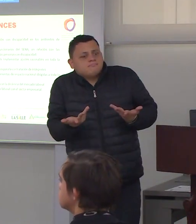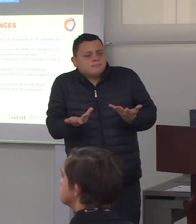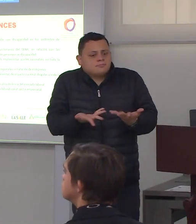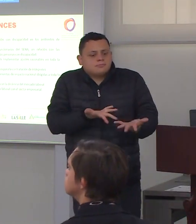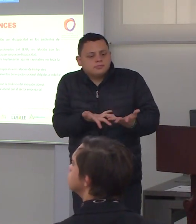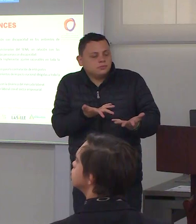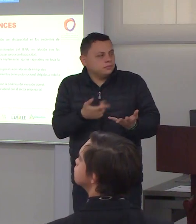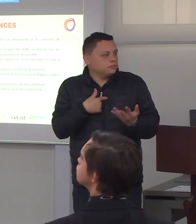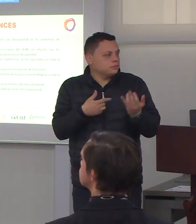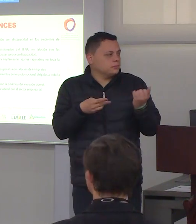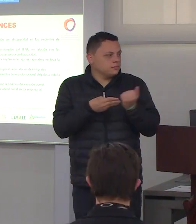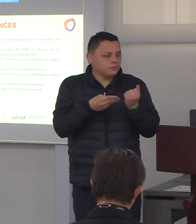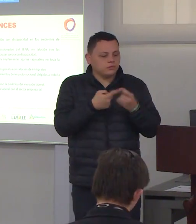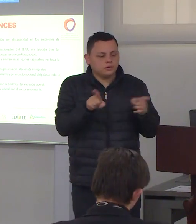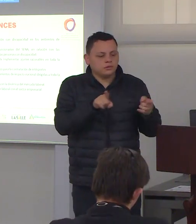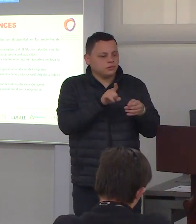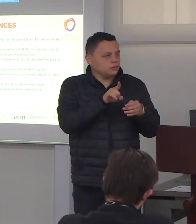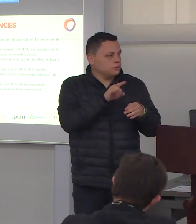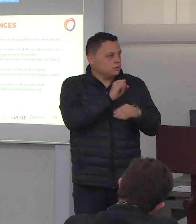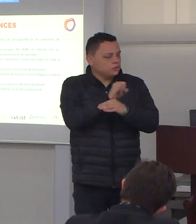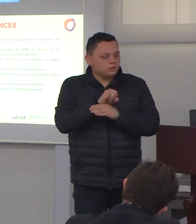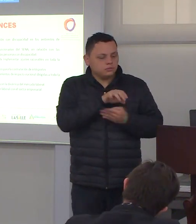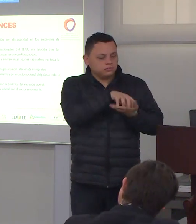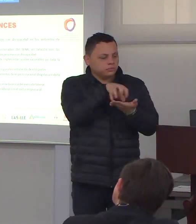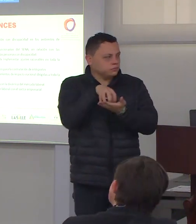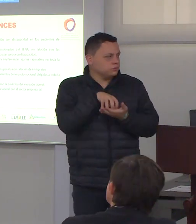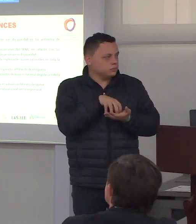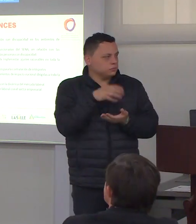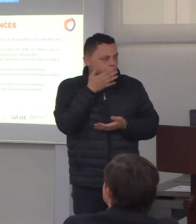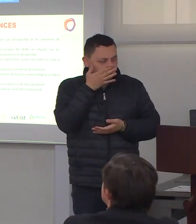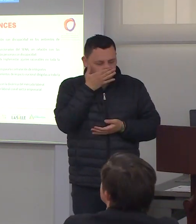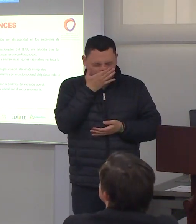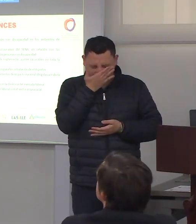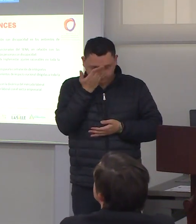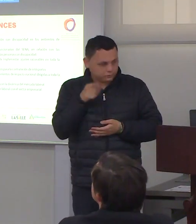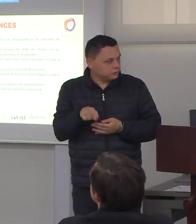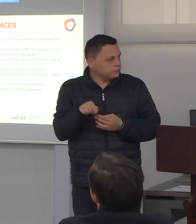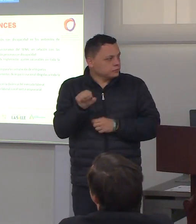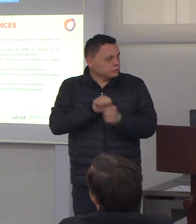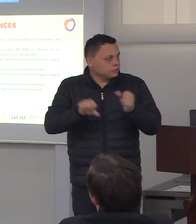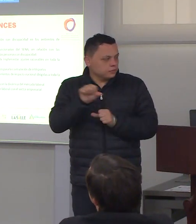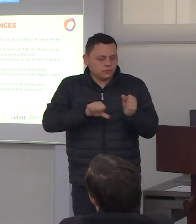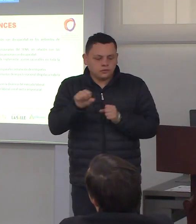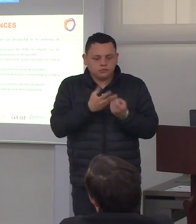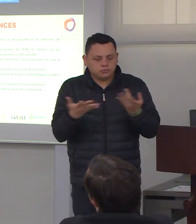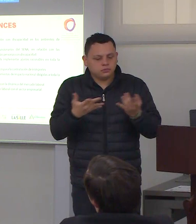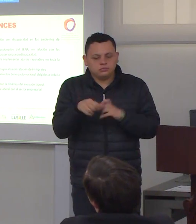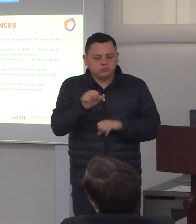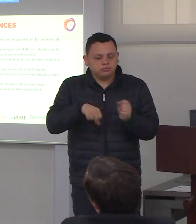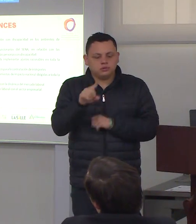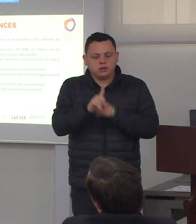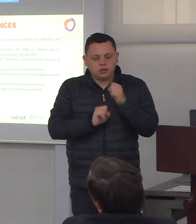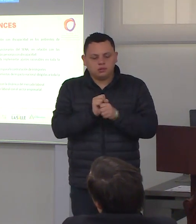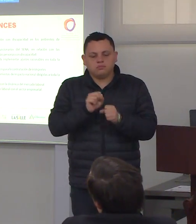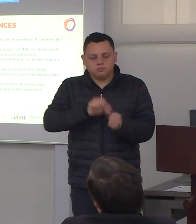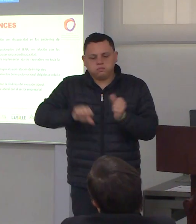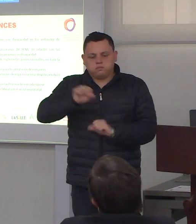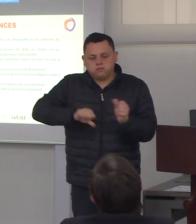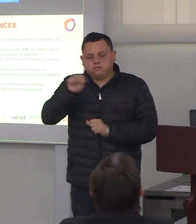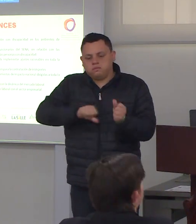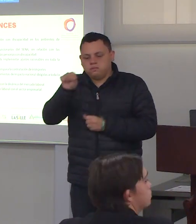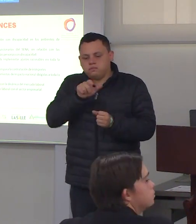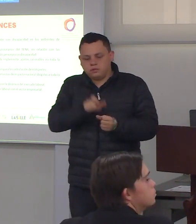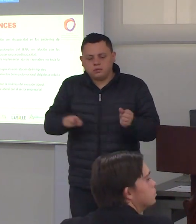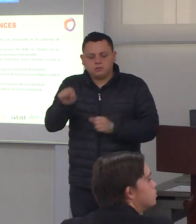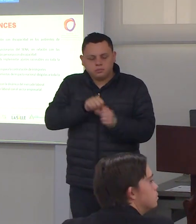que el SENA, como cualquier otra entidad, tiene población o los contratistas son muy rotos, pues se rotan casi que cada año. Entonces, este